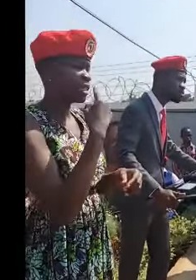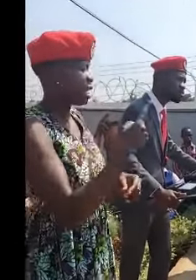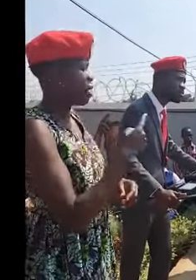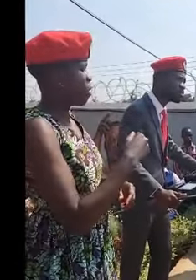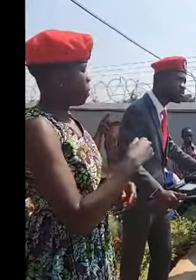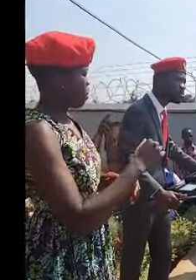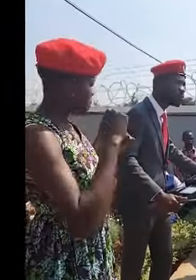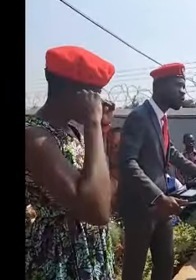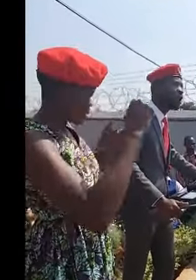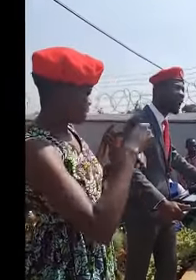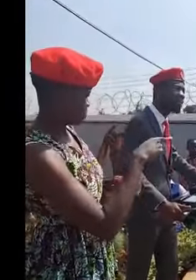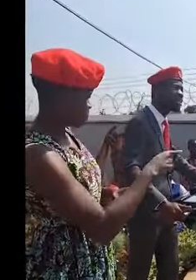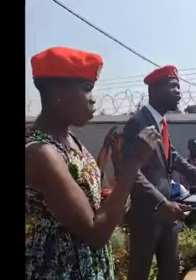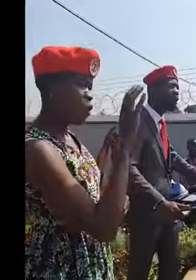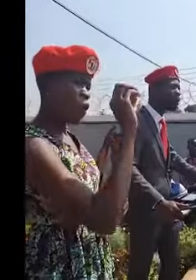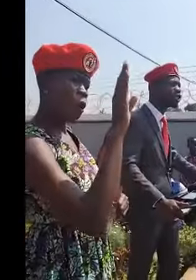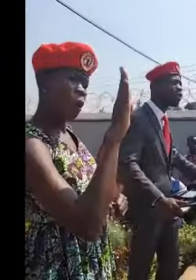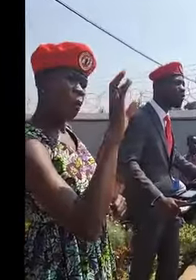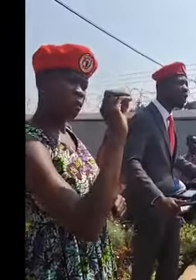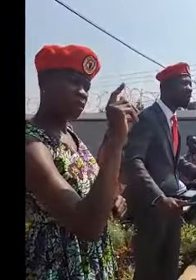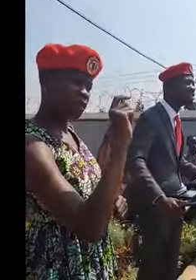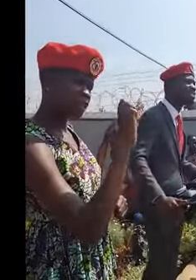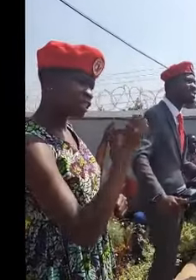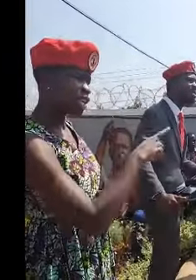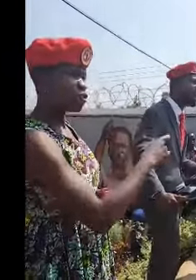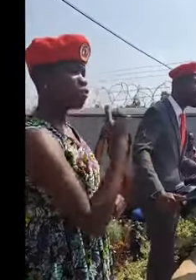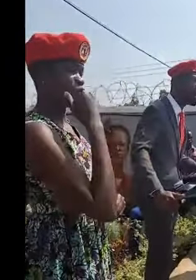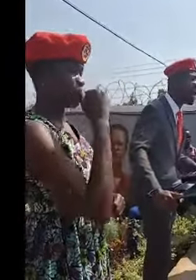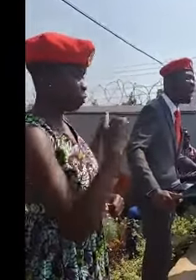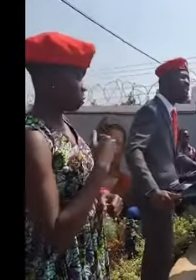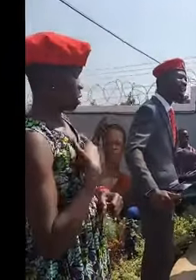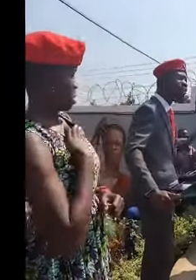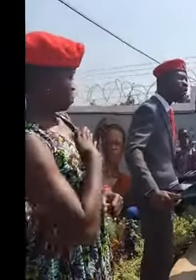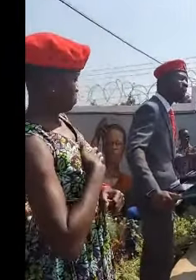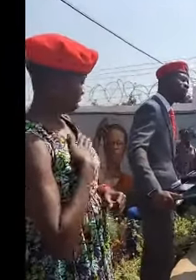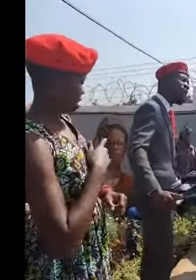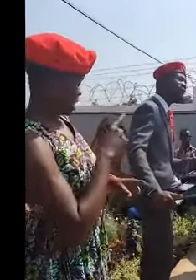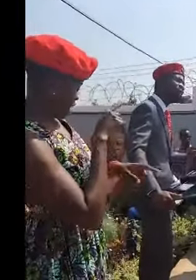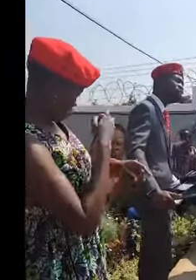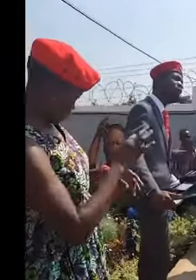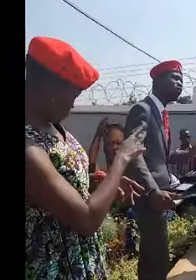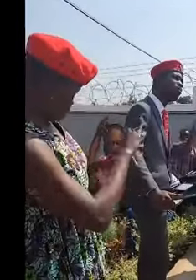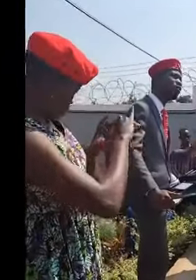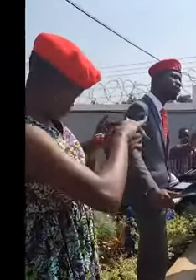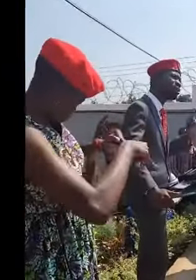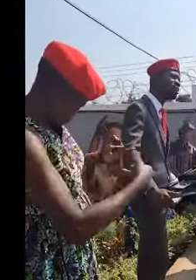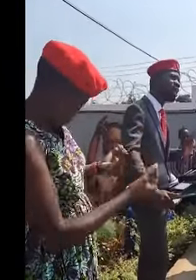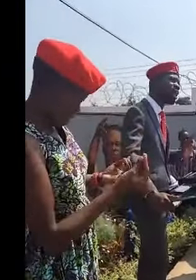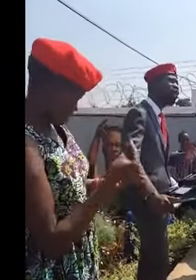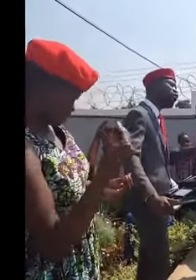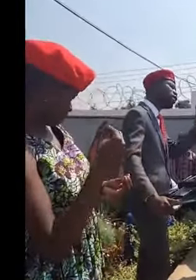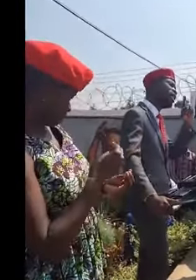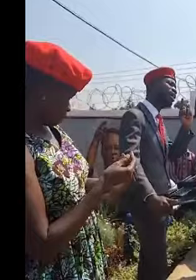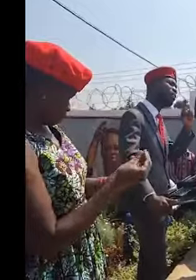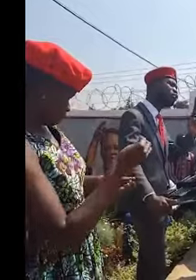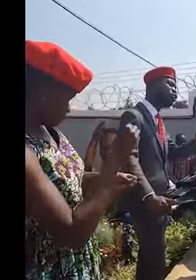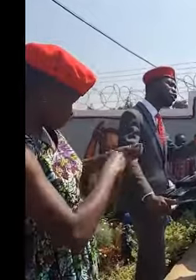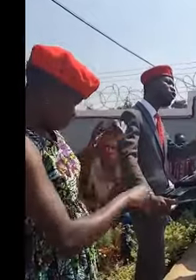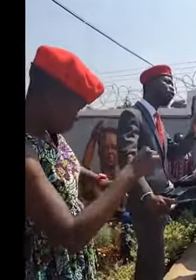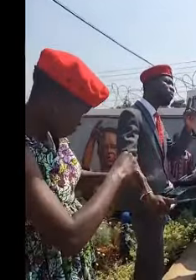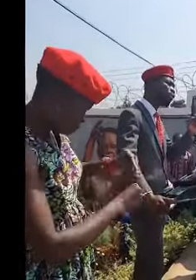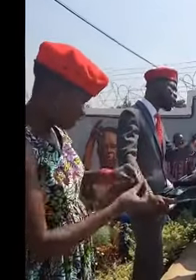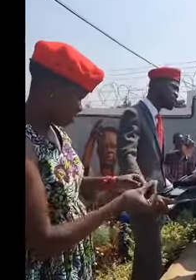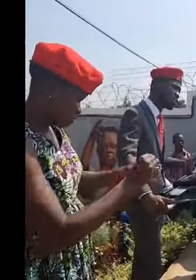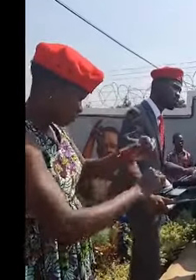notice walaalika Obote n'omugamba nti singa agezaako n'abba akalulu ka 1980 ogenda genda mu